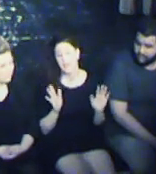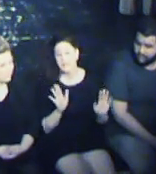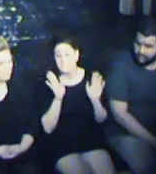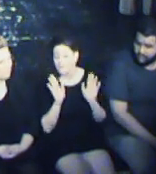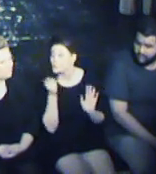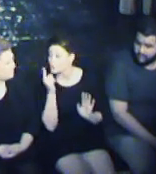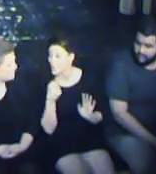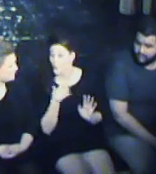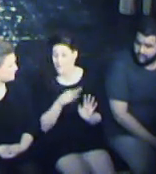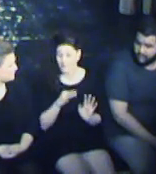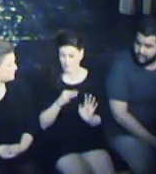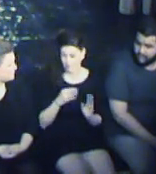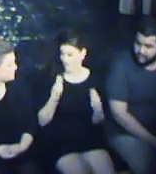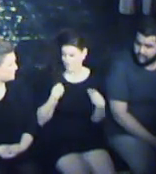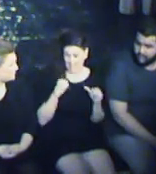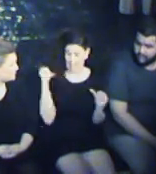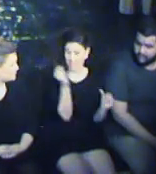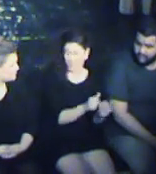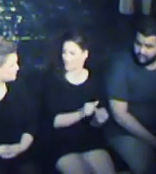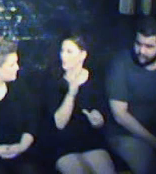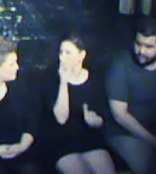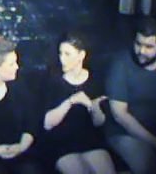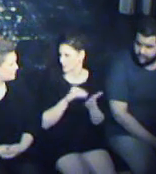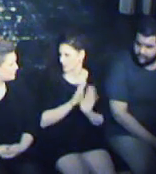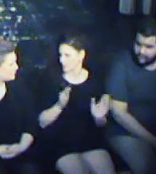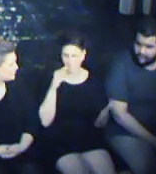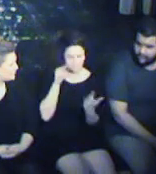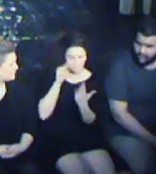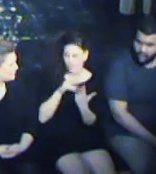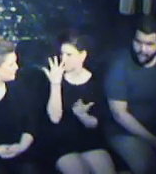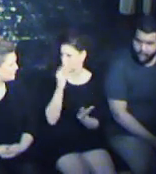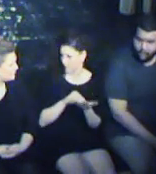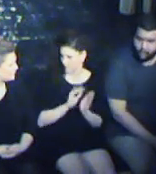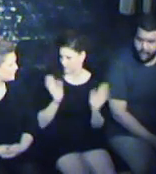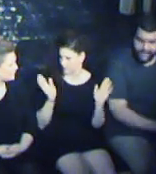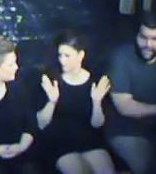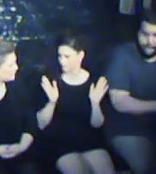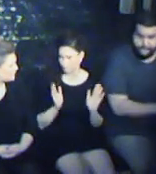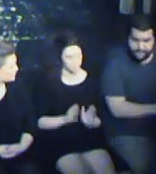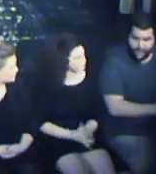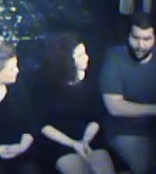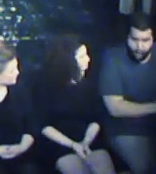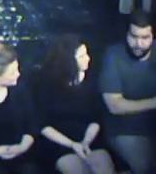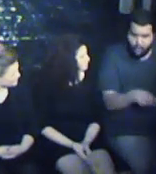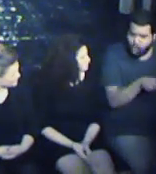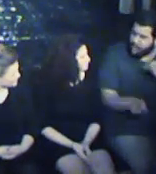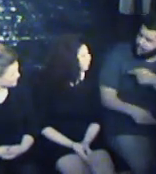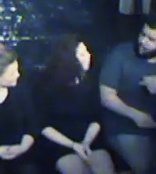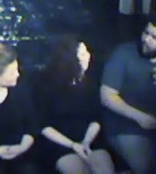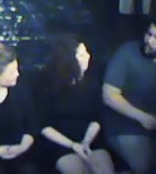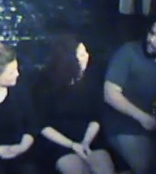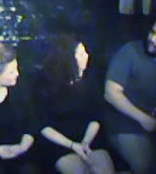Pero solo puede mirarse en él 5 veces en nuestra vida. ¿Solo se puede mirarse los turcos como tú?